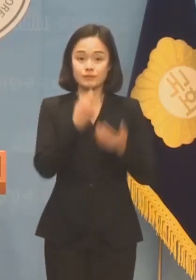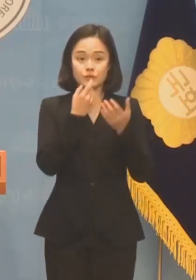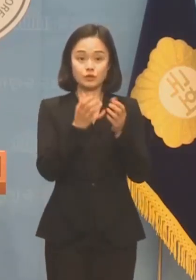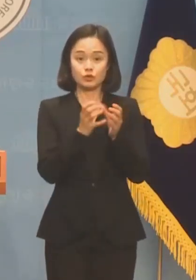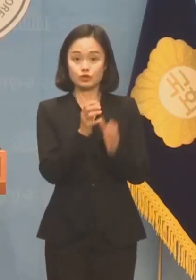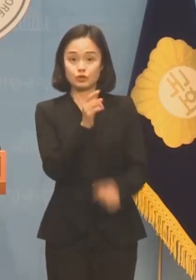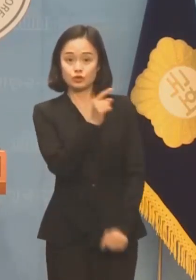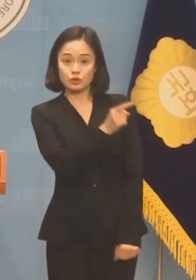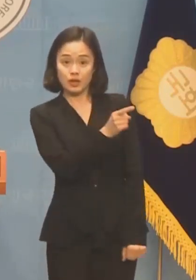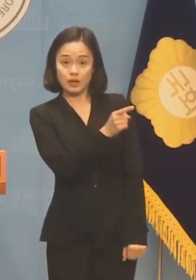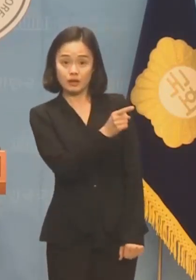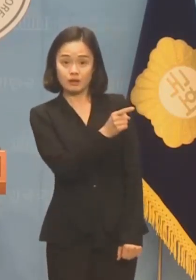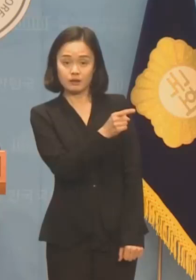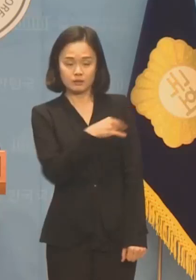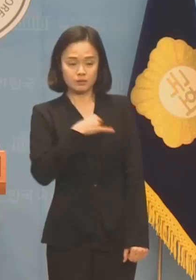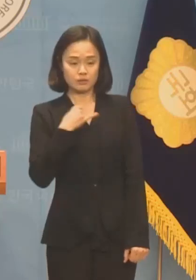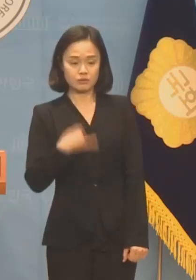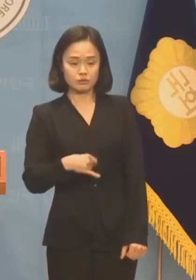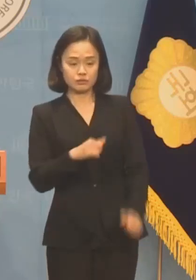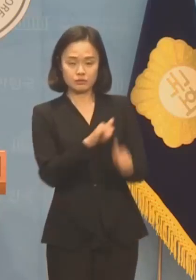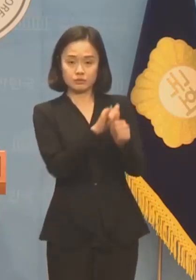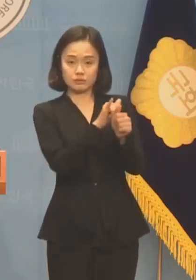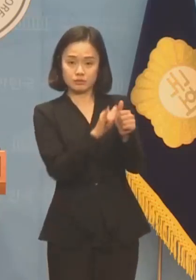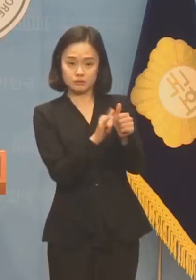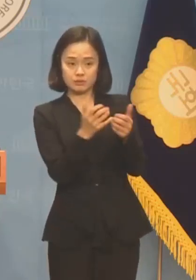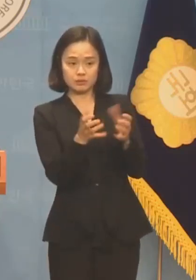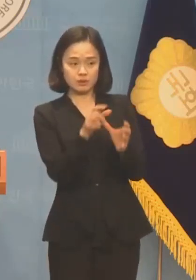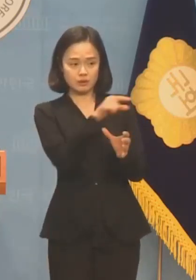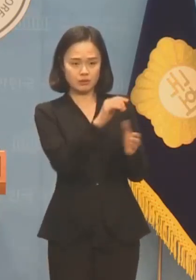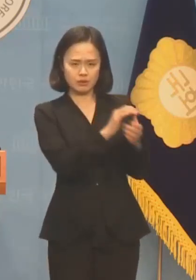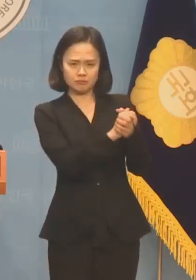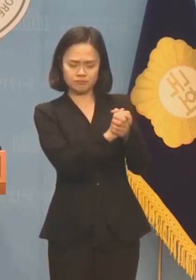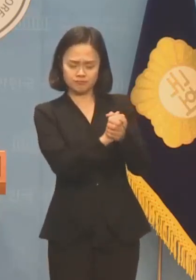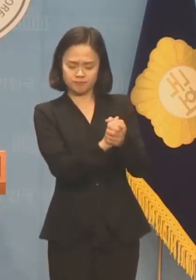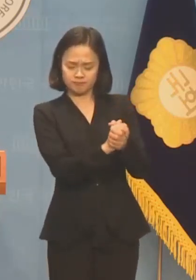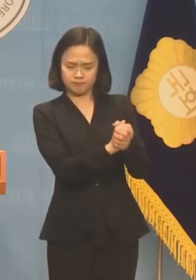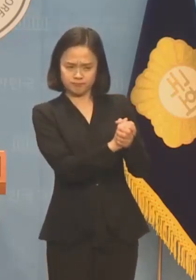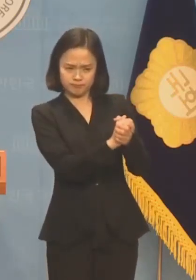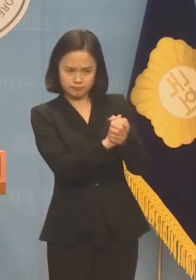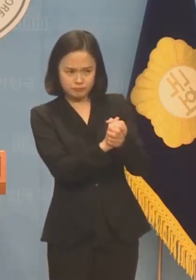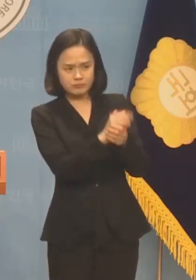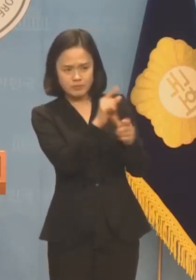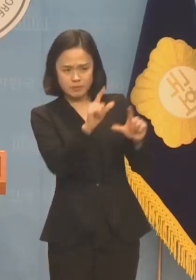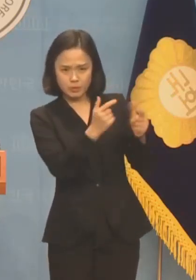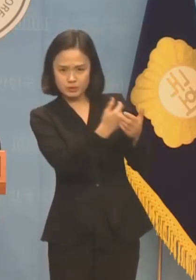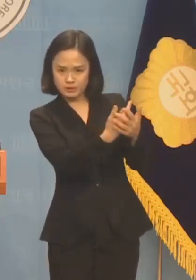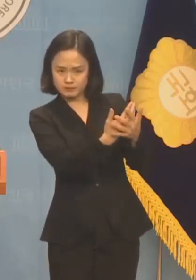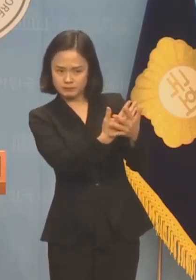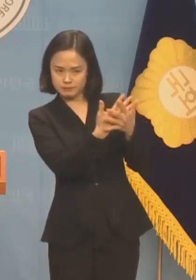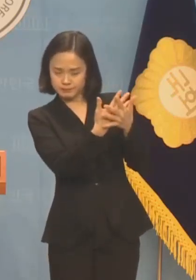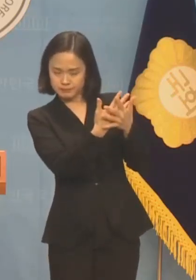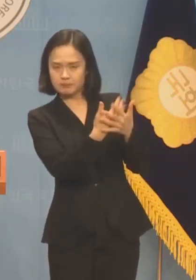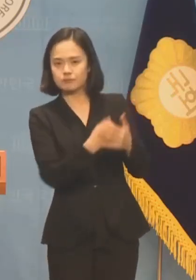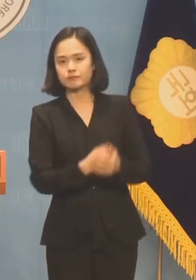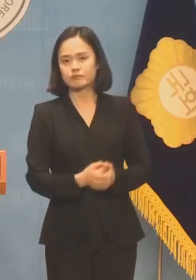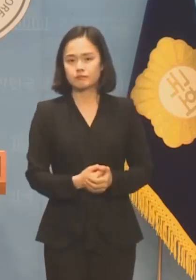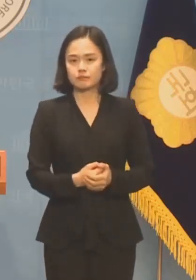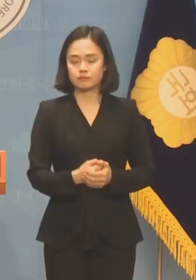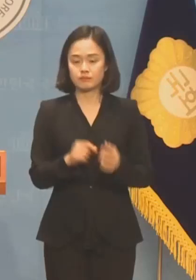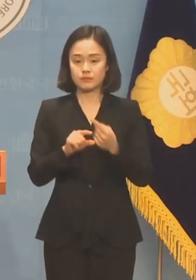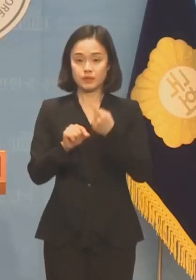민주당과 친중 세력의 유착개혁이 점차 짙어가고 있는 형국입니다. 지난 8일 이재명